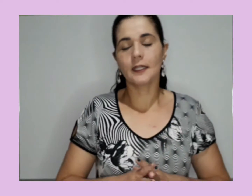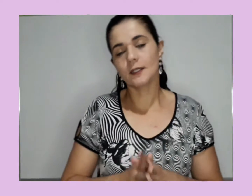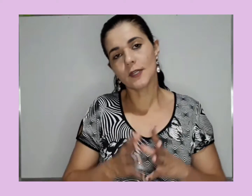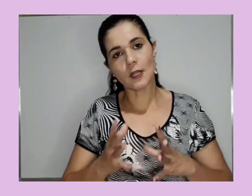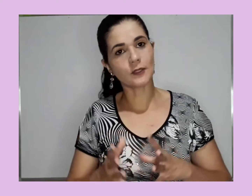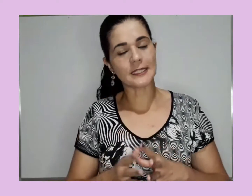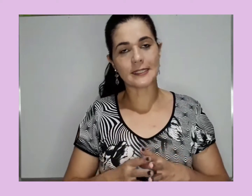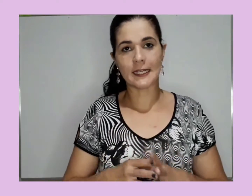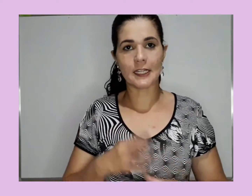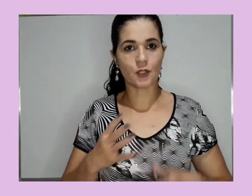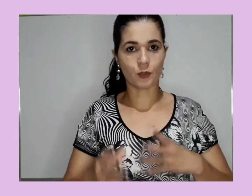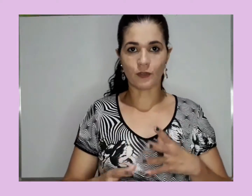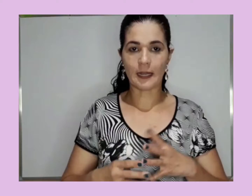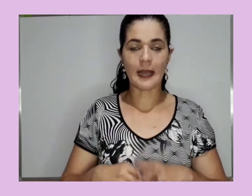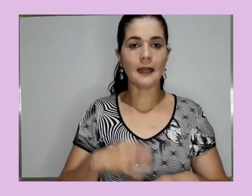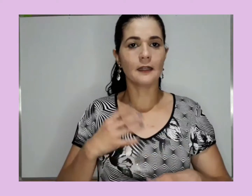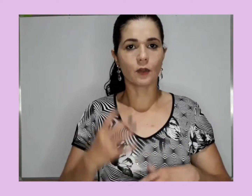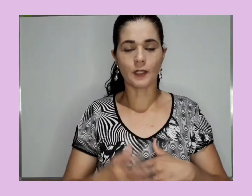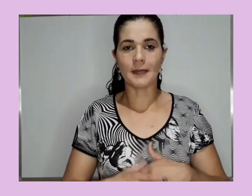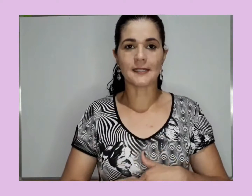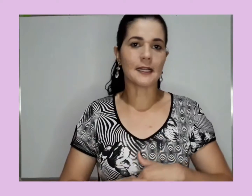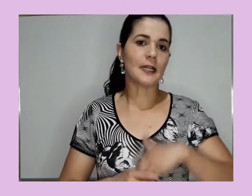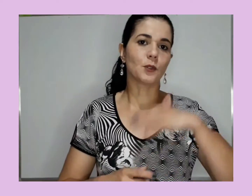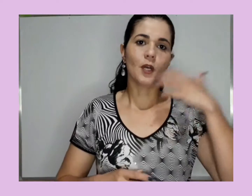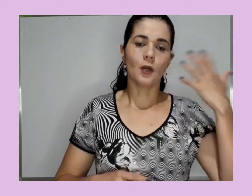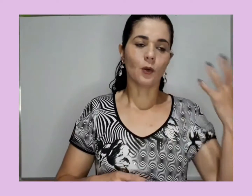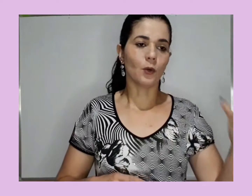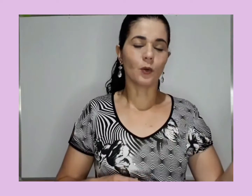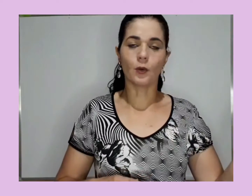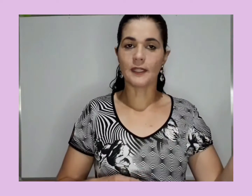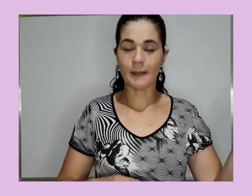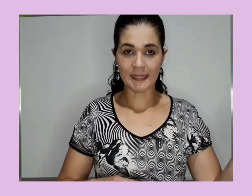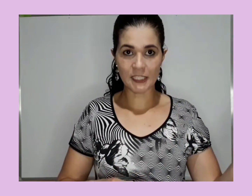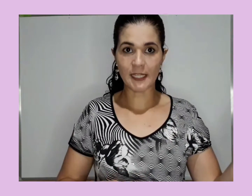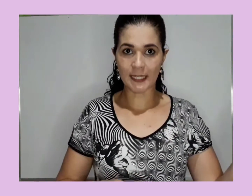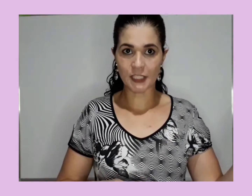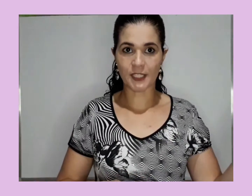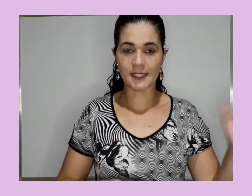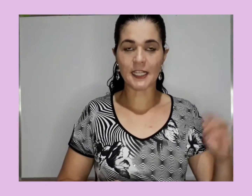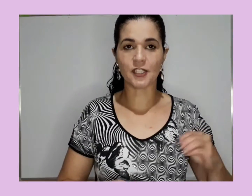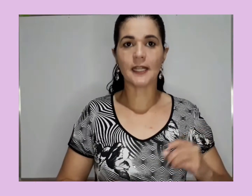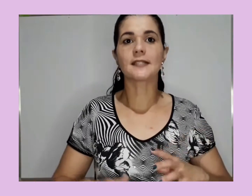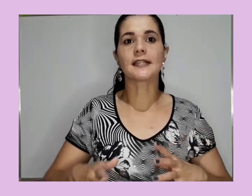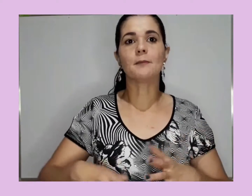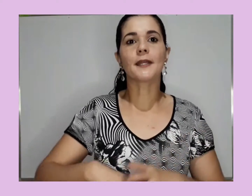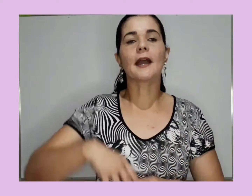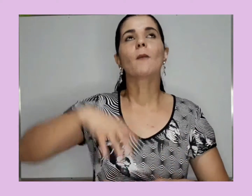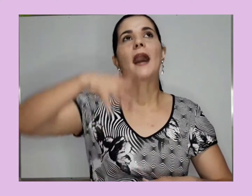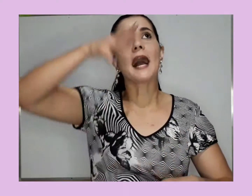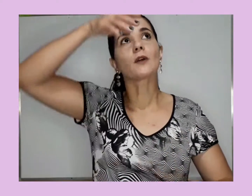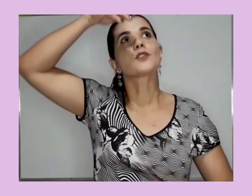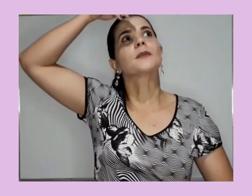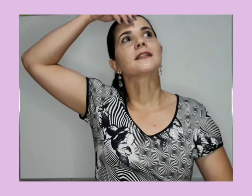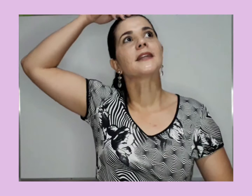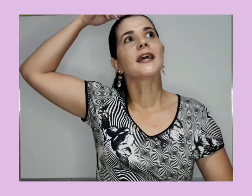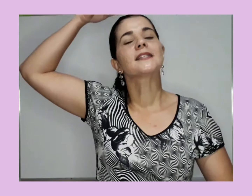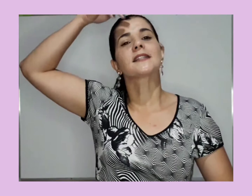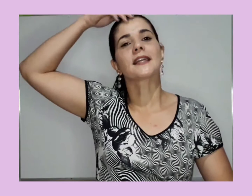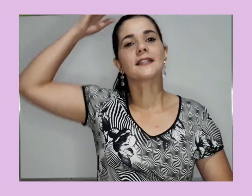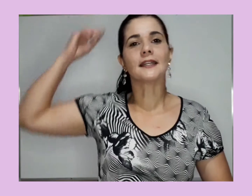o que acontece na igreja quando vai lá, quando é batizado, ou independente da igreja que seja, né? Sempre é uma água sobre a testa, né? Que